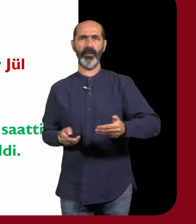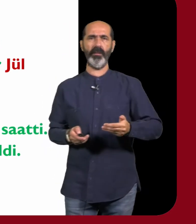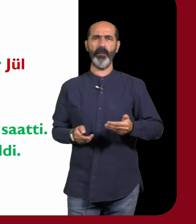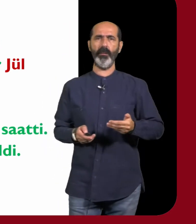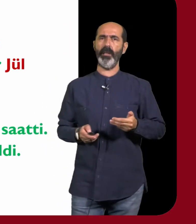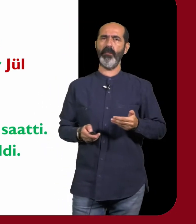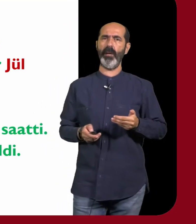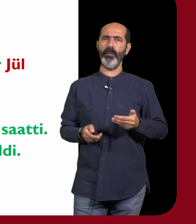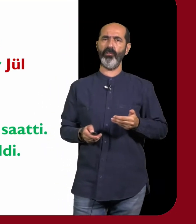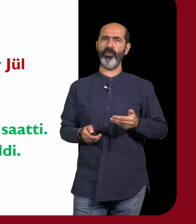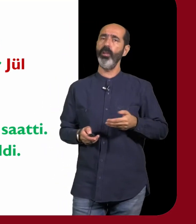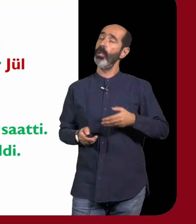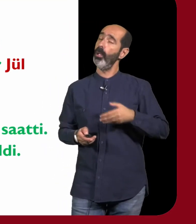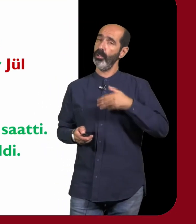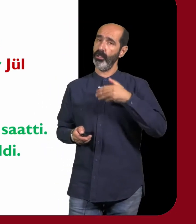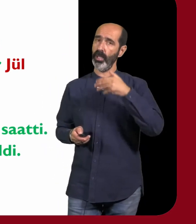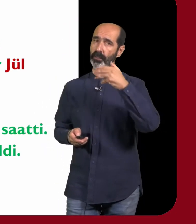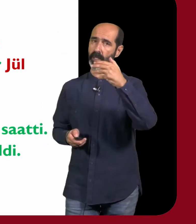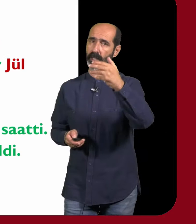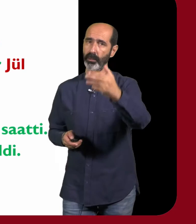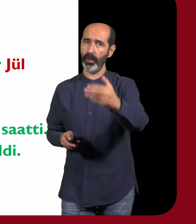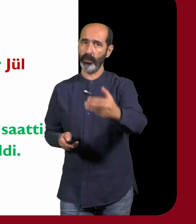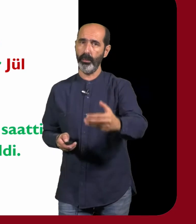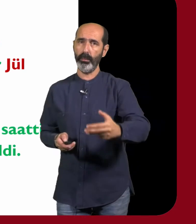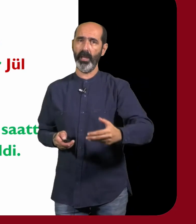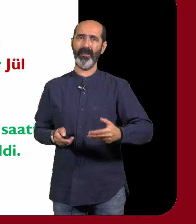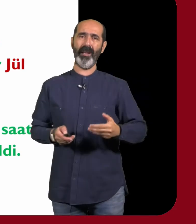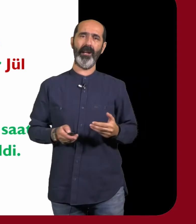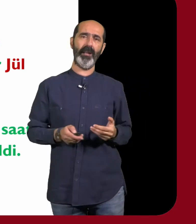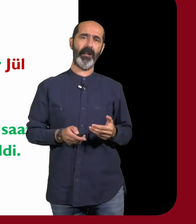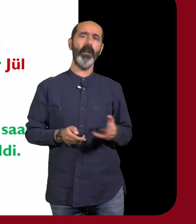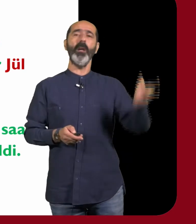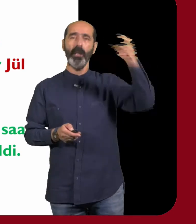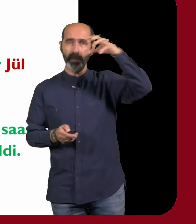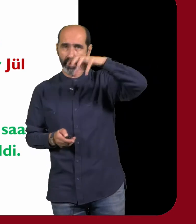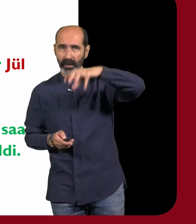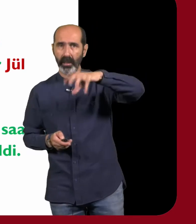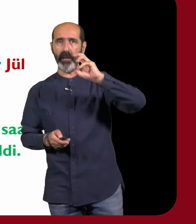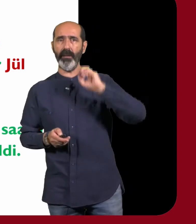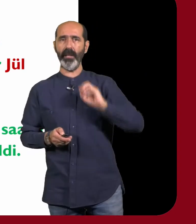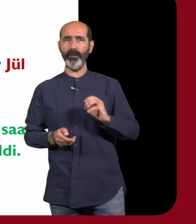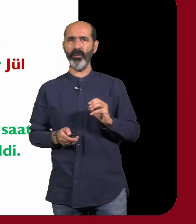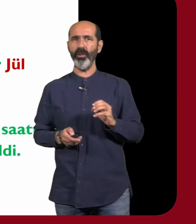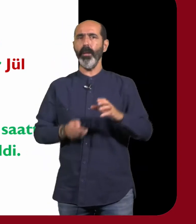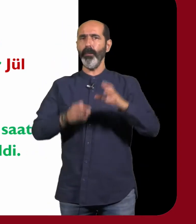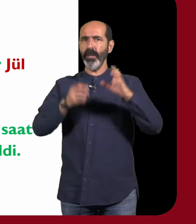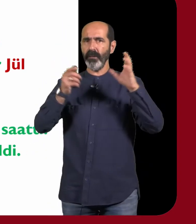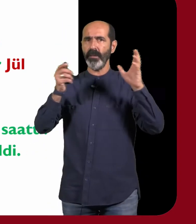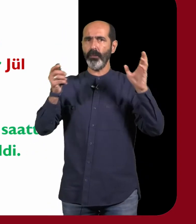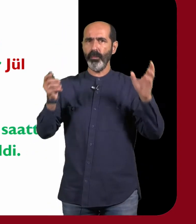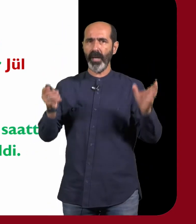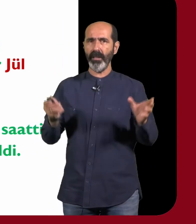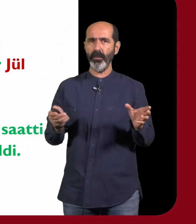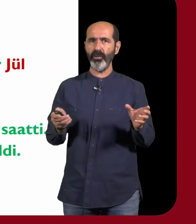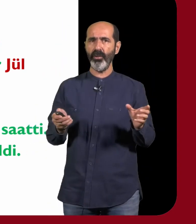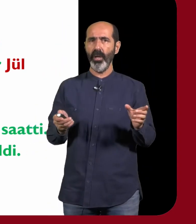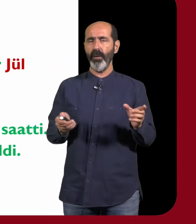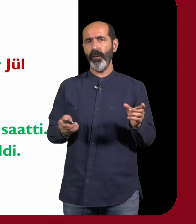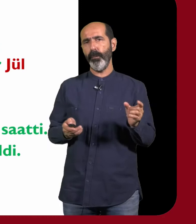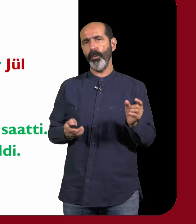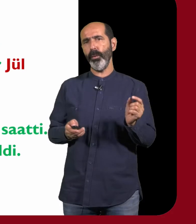tanrılarının isimlerini vermiş kendilerine göre Kültürel değerler ilave etmiş biraz da